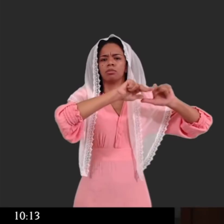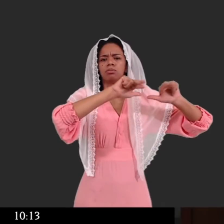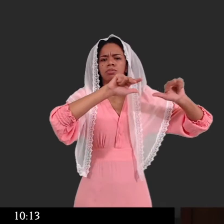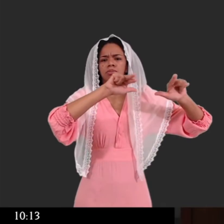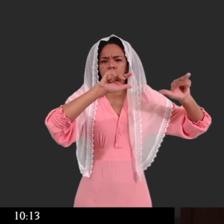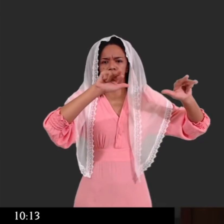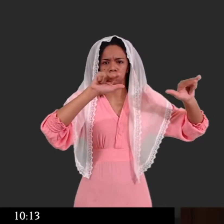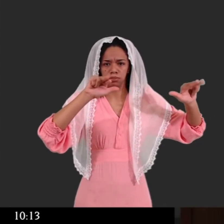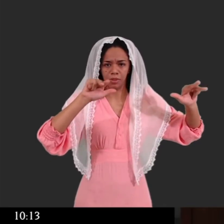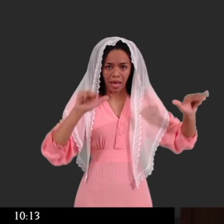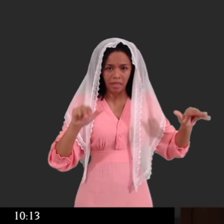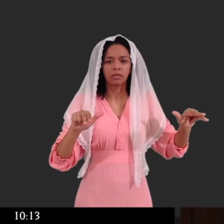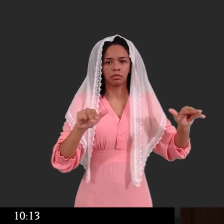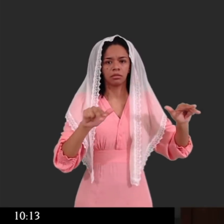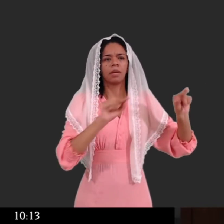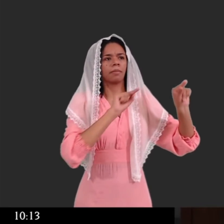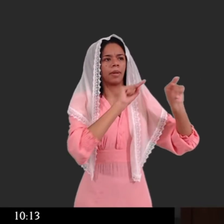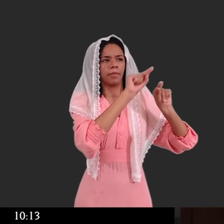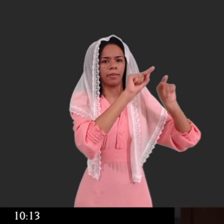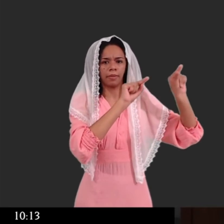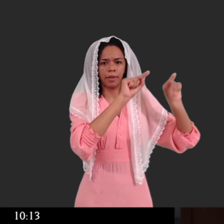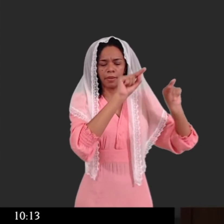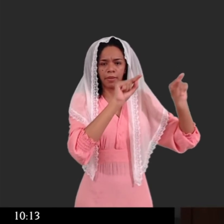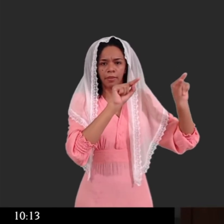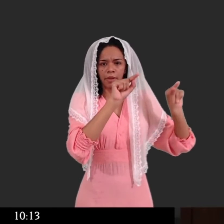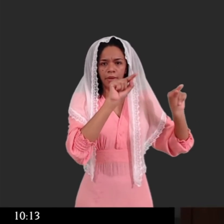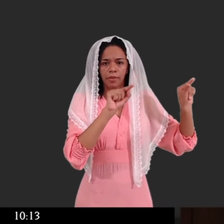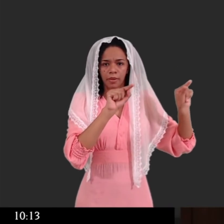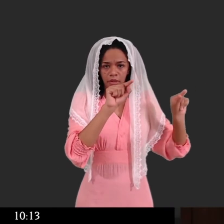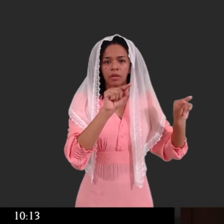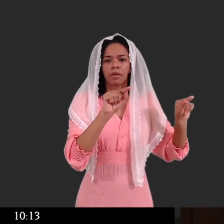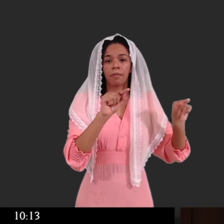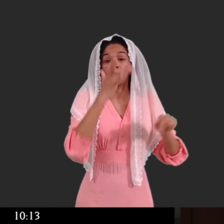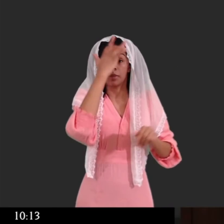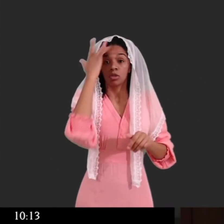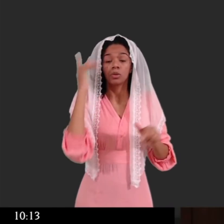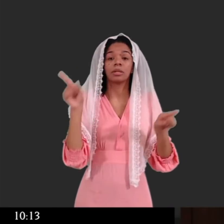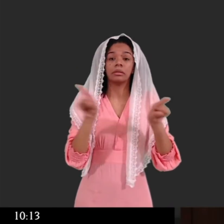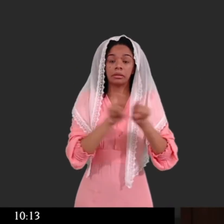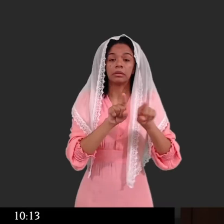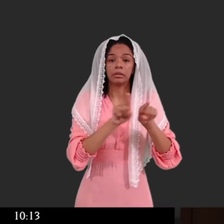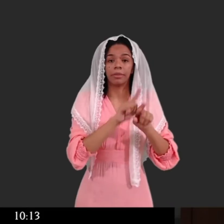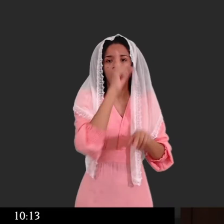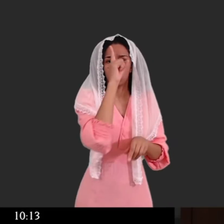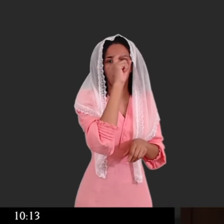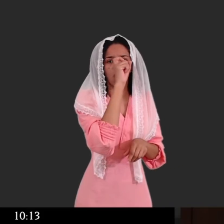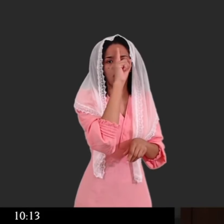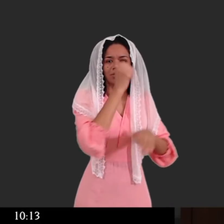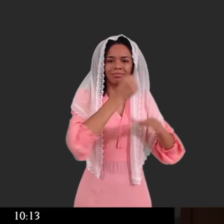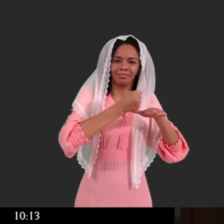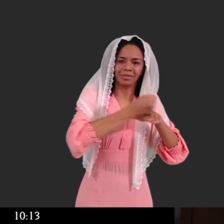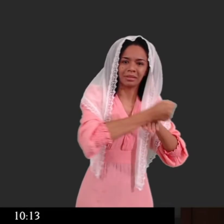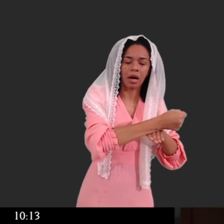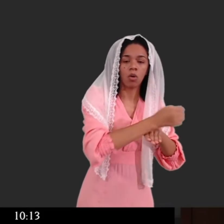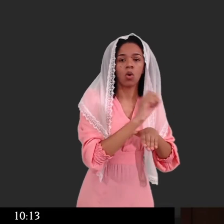irmãos. Nosso estimado irmão Salvador Bueno se encontra hospitalizado, está